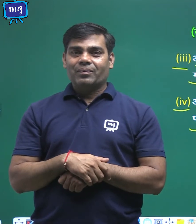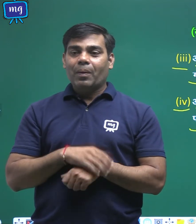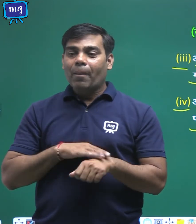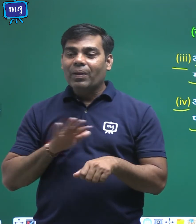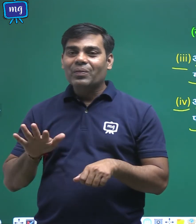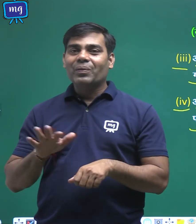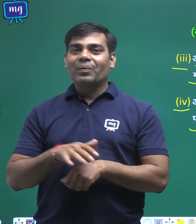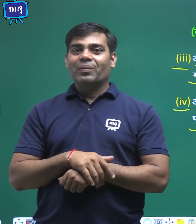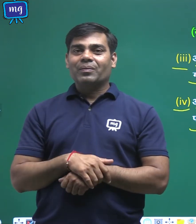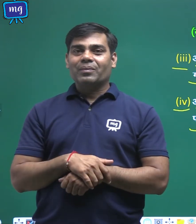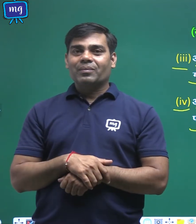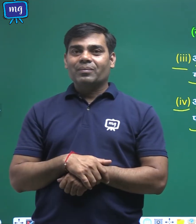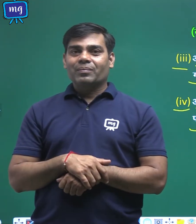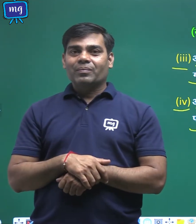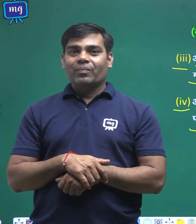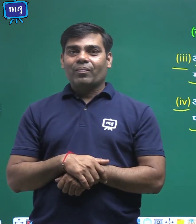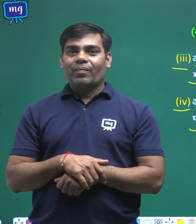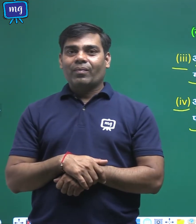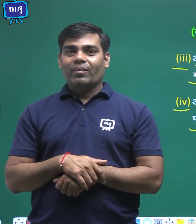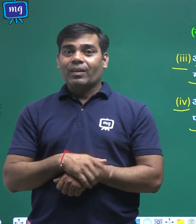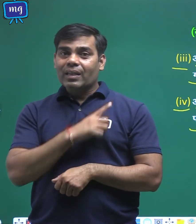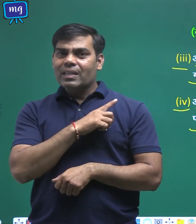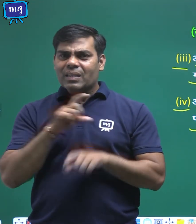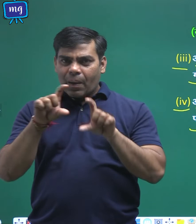बच्चों, इस पंक्ति का